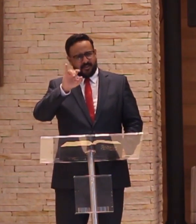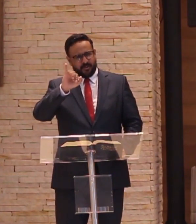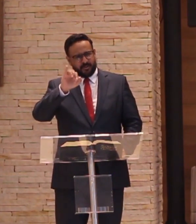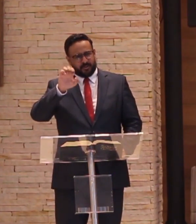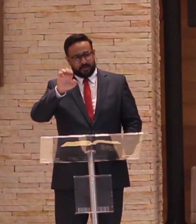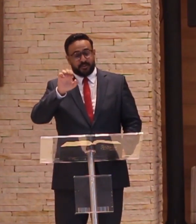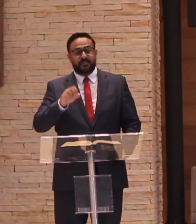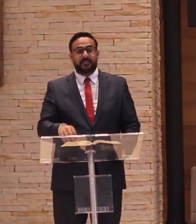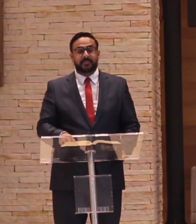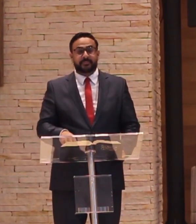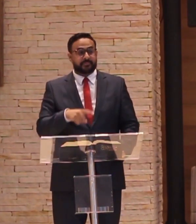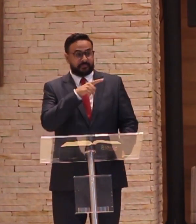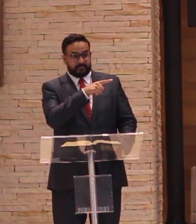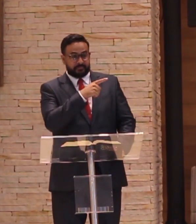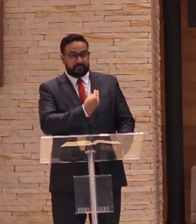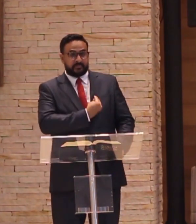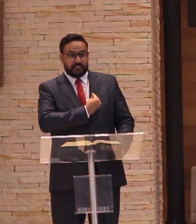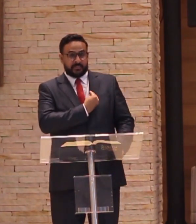Edie.